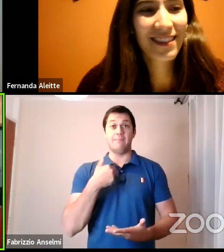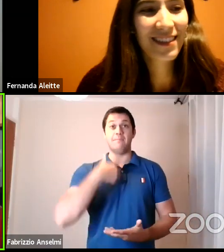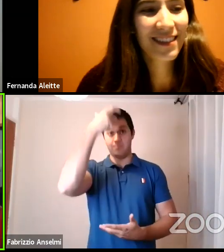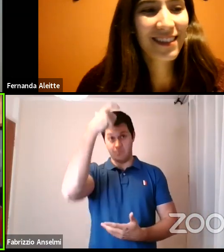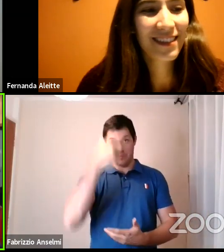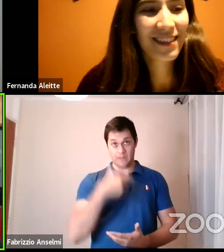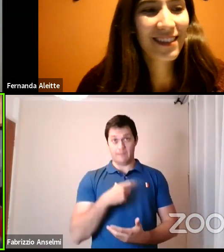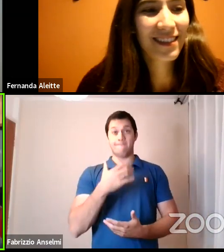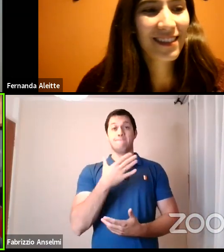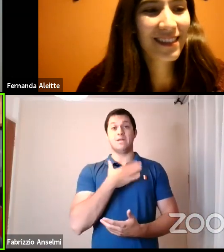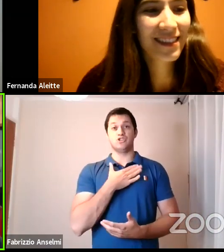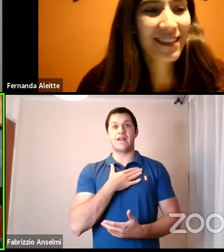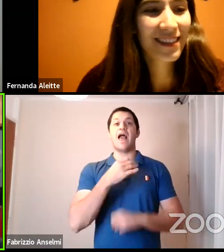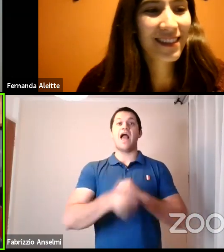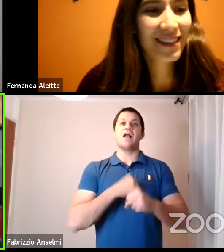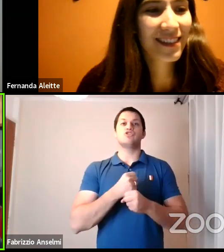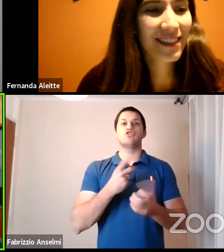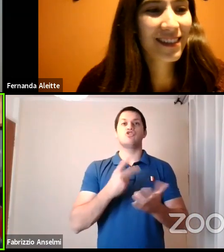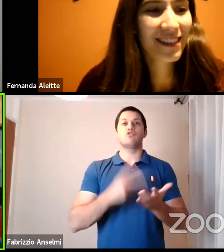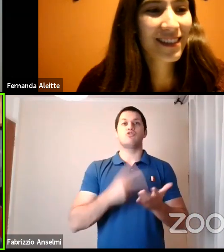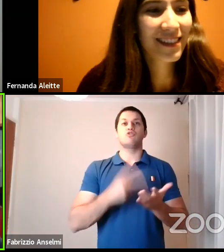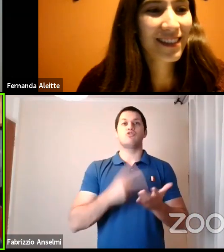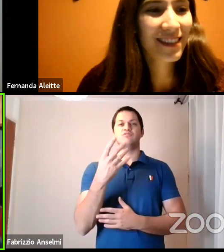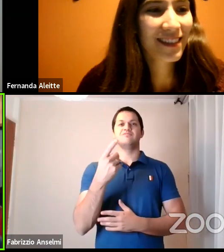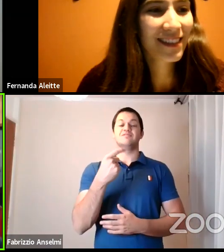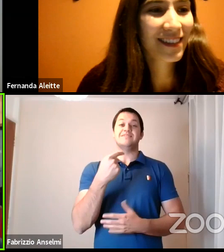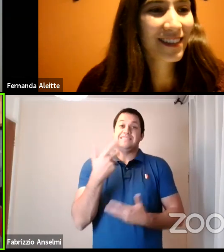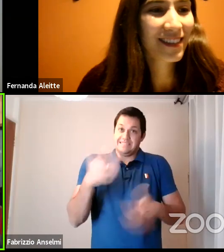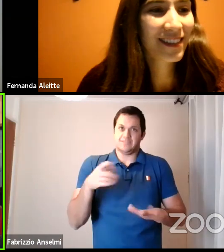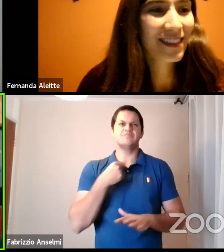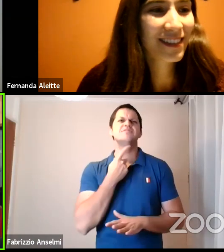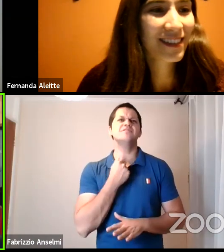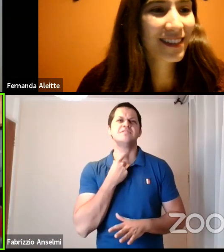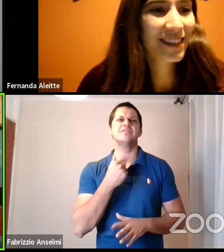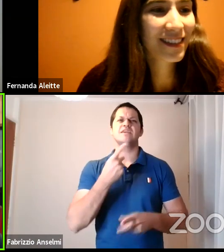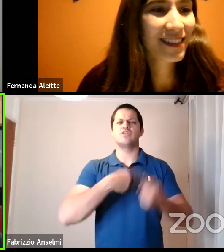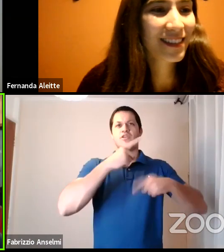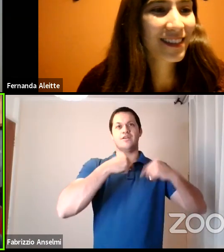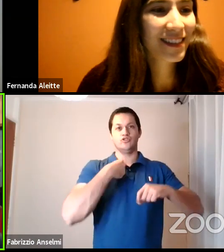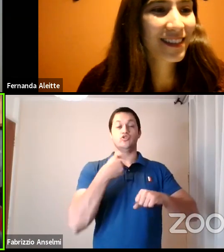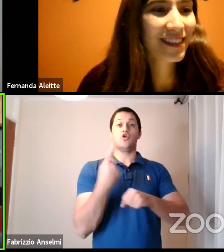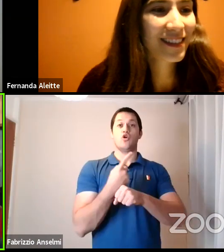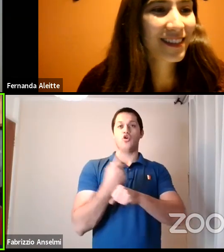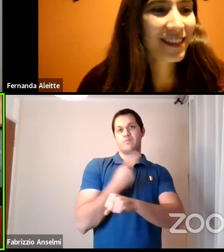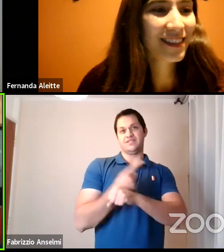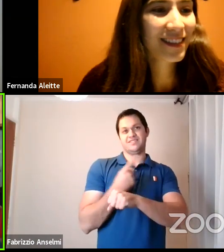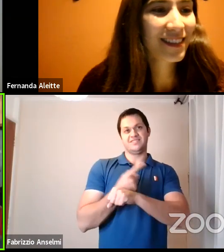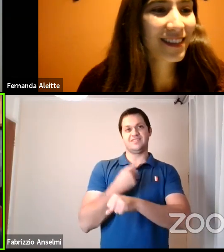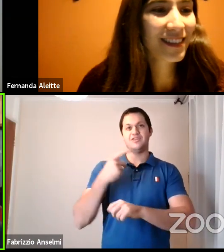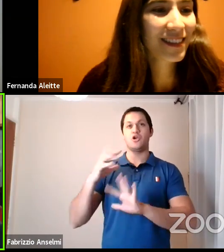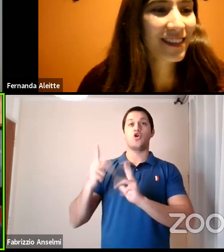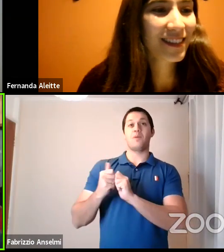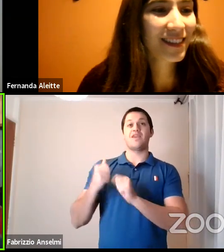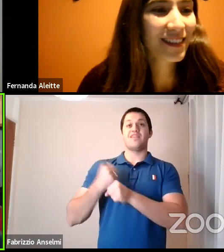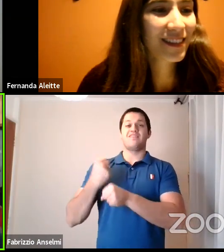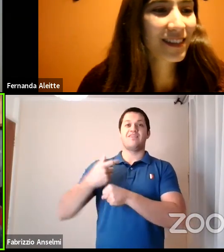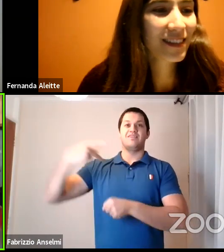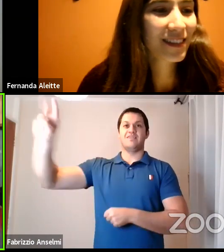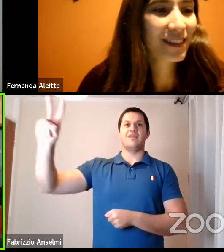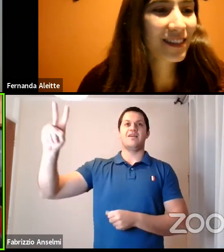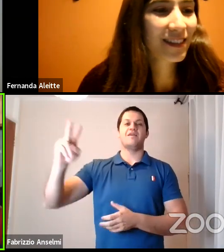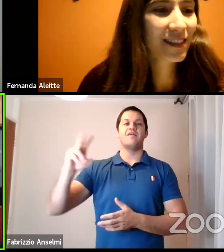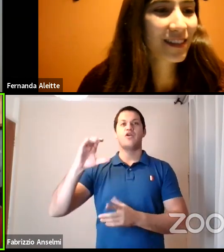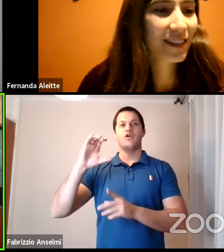me interesaba la historia. Conversé con una colega de Colombia en un encuentro. Y ahí le dije, ah, sí, la historia, que Pedro Enrique Ling,